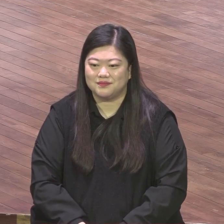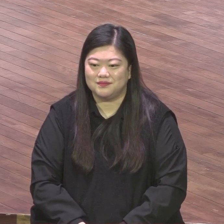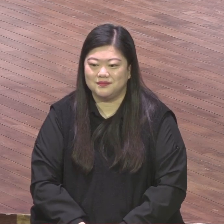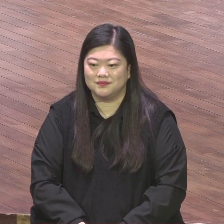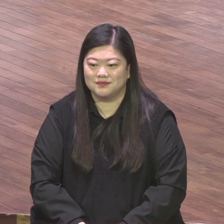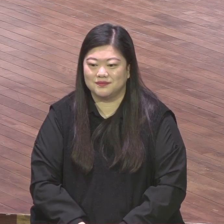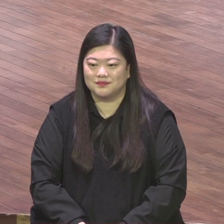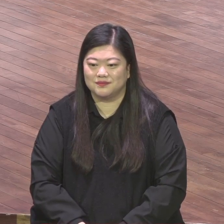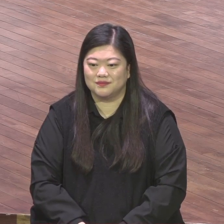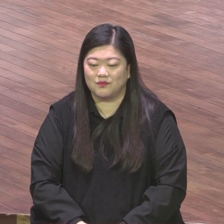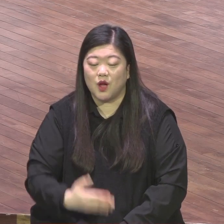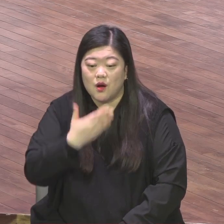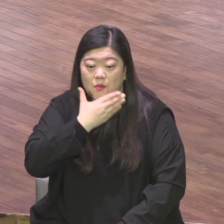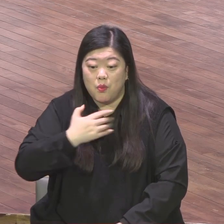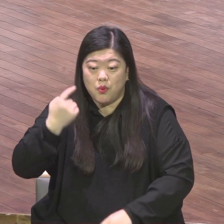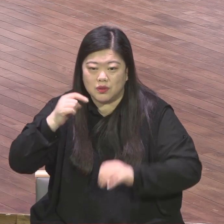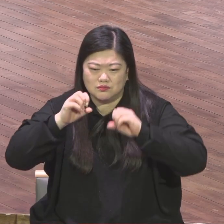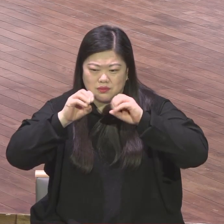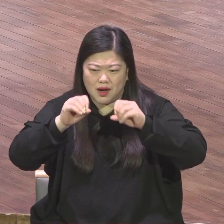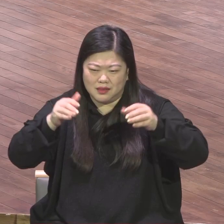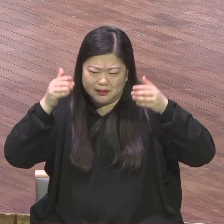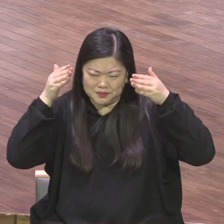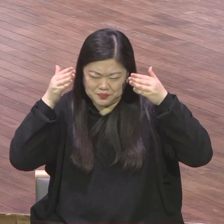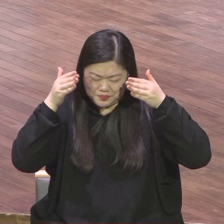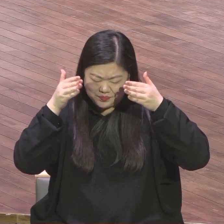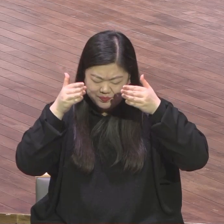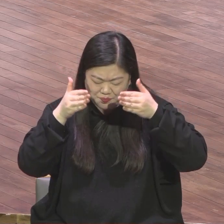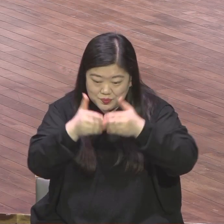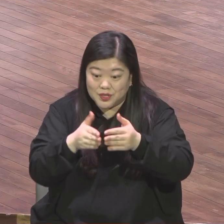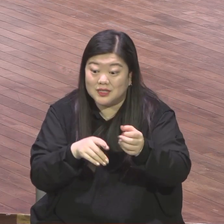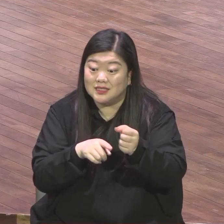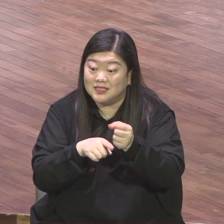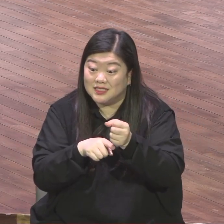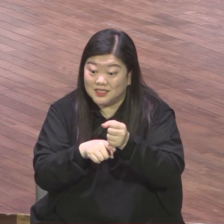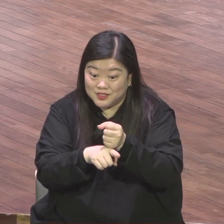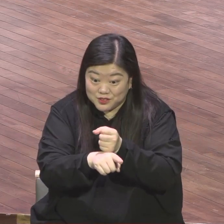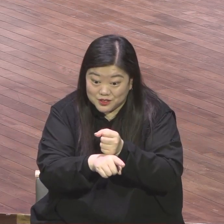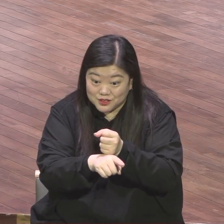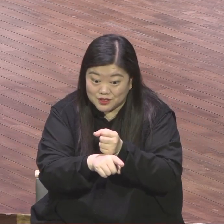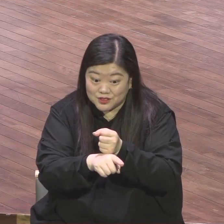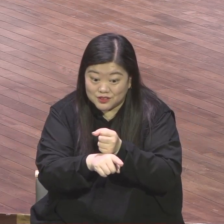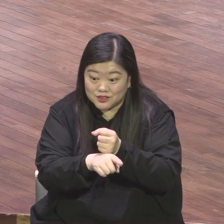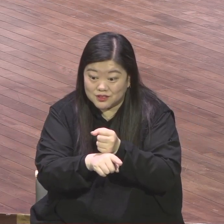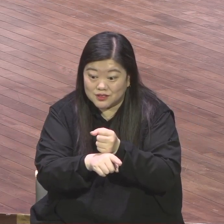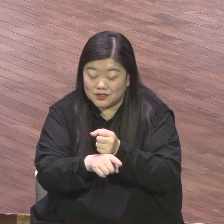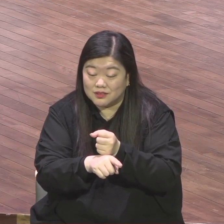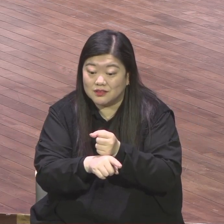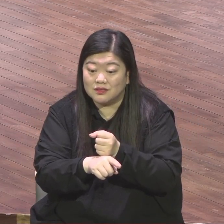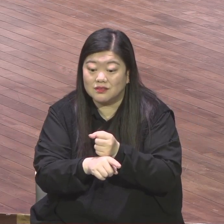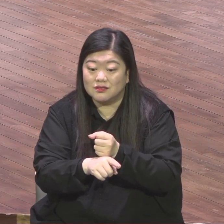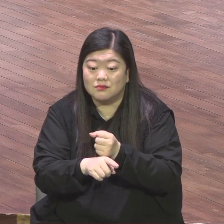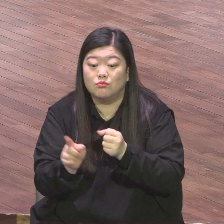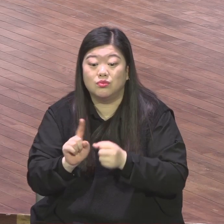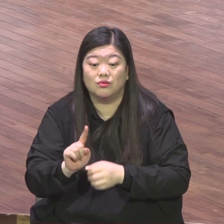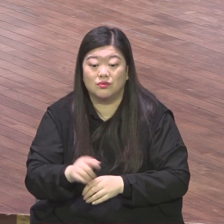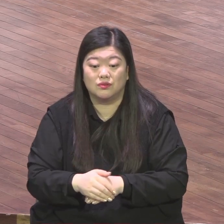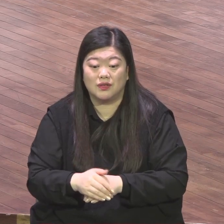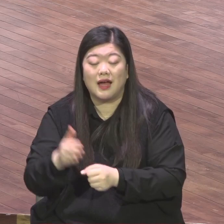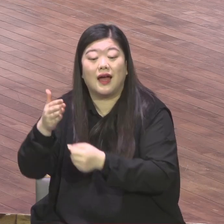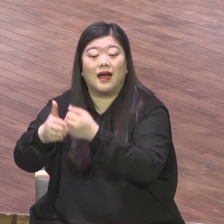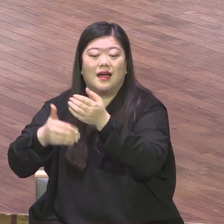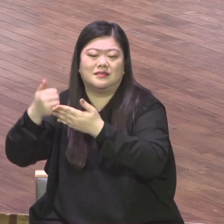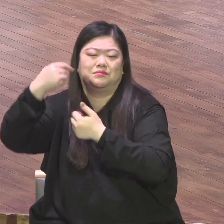일심전 지속할 이유가요 없지요. 내 같이 지금 육신 속에 살다가 얼음 당하면 그래 예수님 너희는